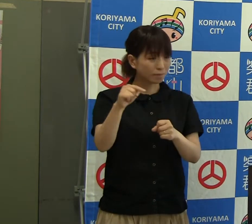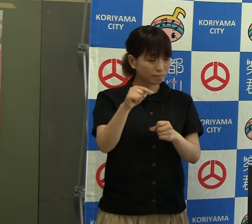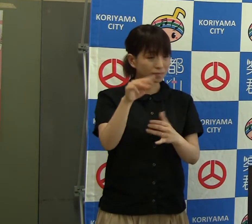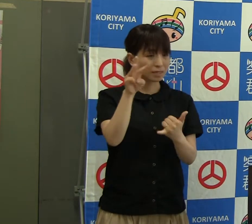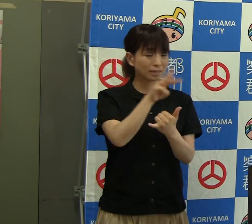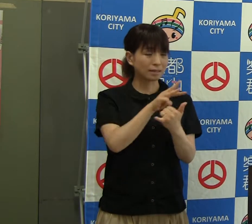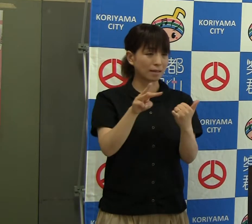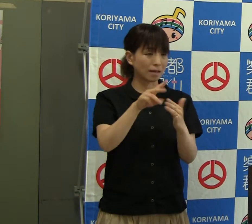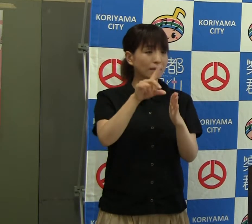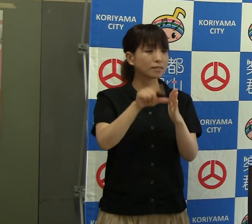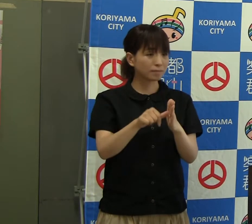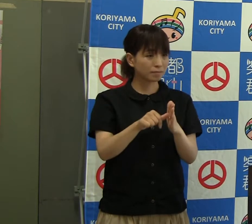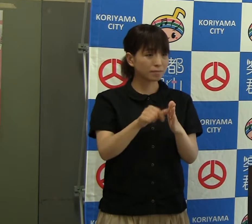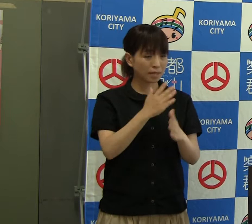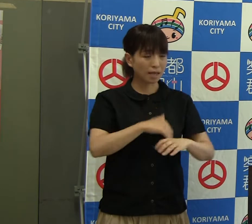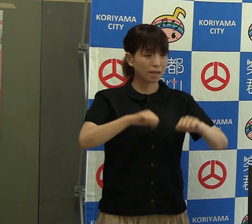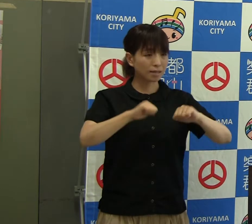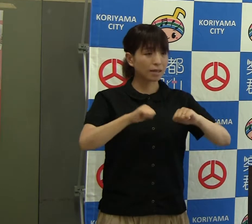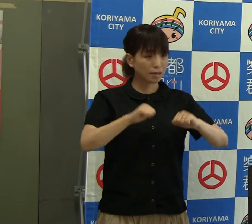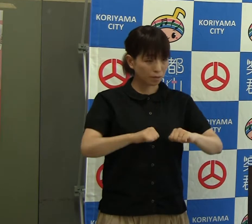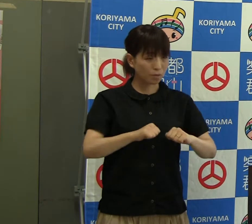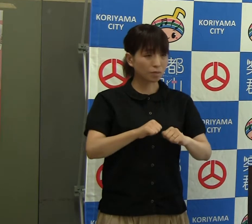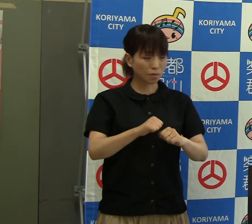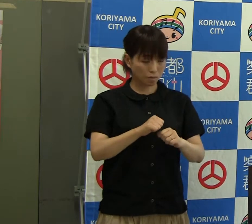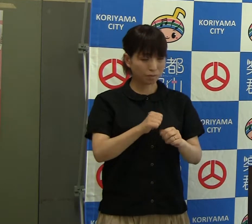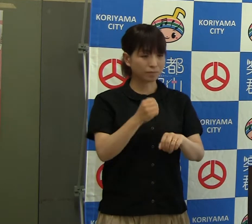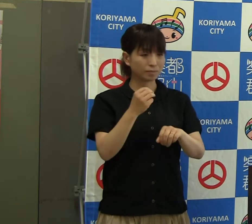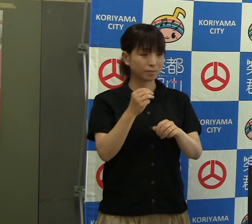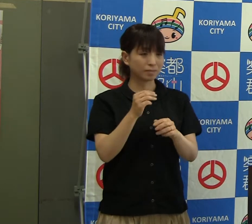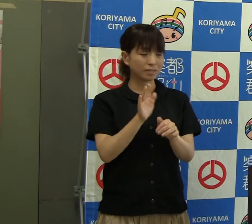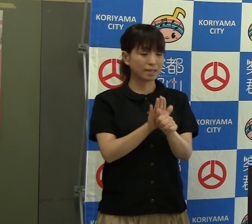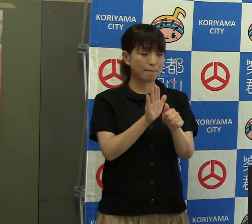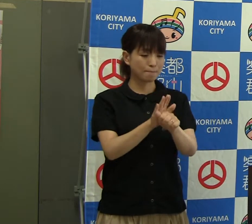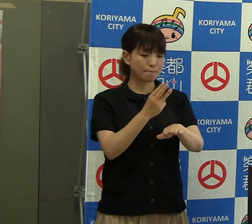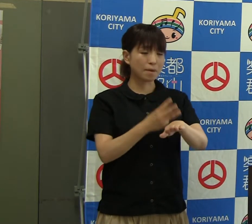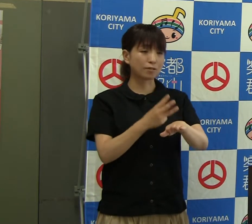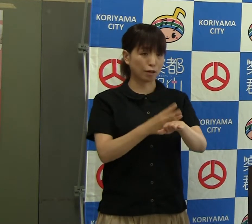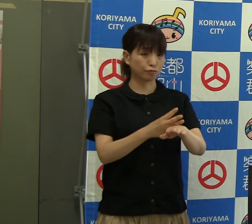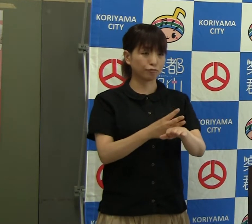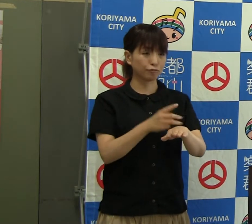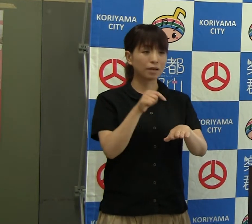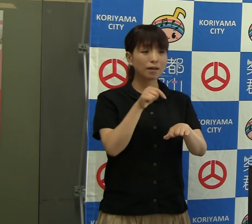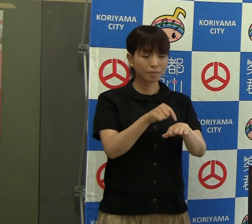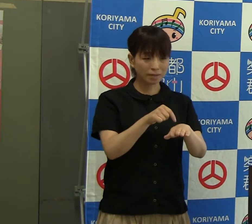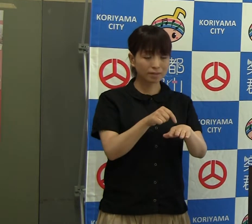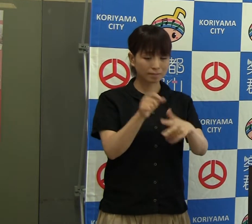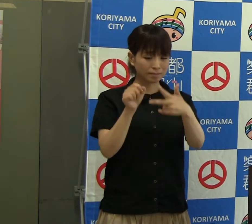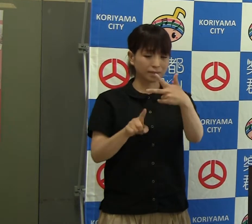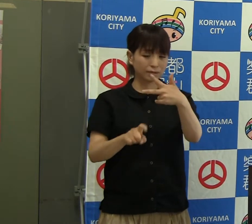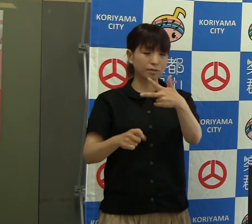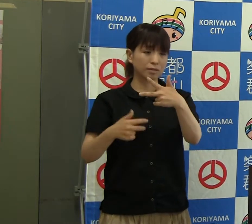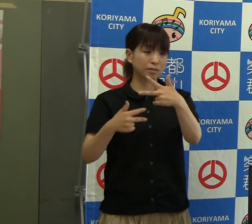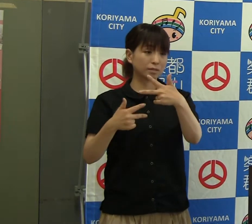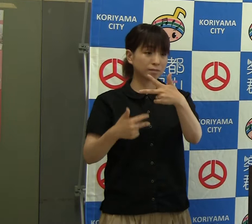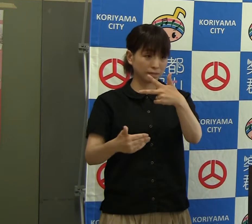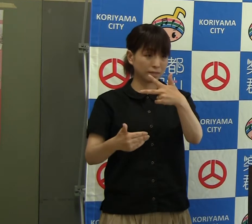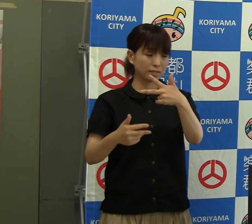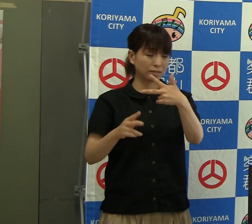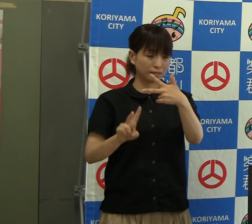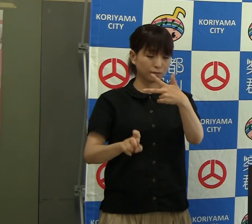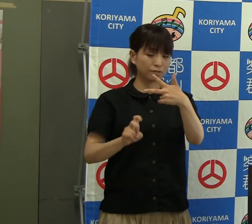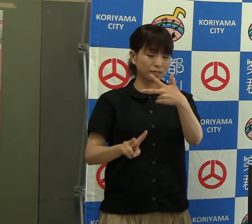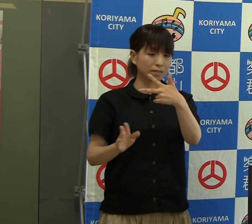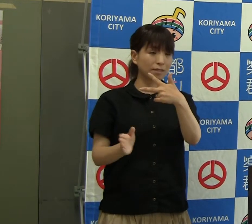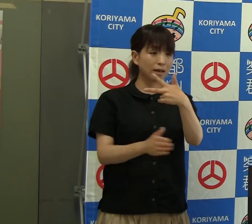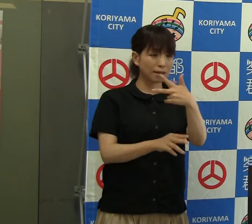康支援活動マニュアルに基づきまして、平成30年今年の7月16日から7月22日ま